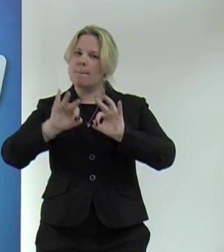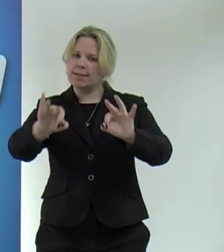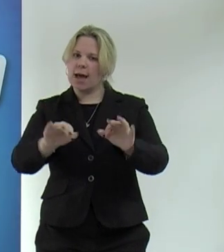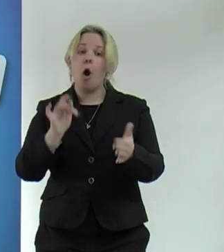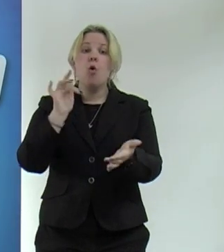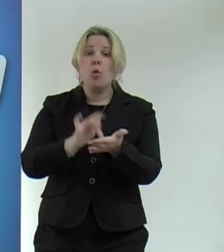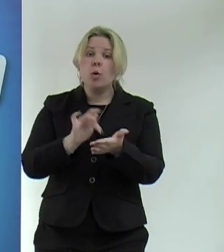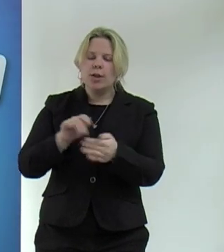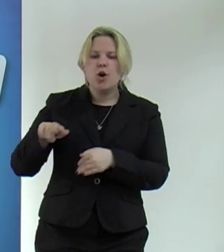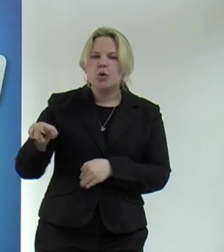gute Zukunft hat.